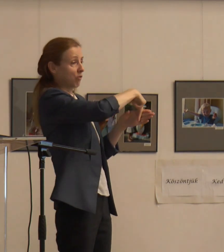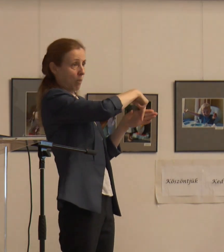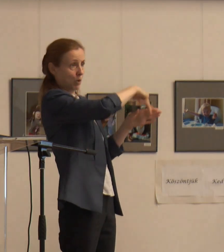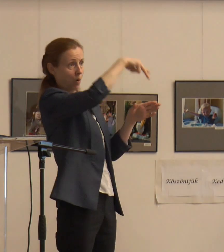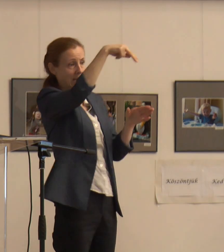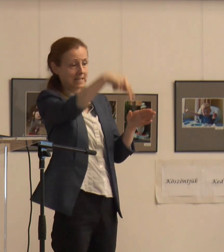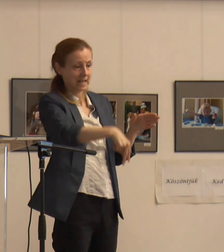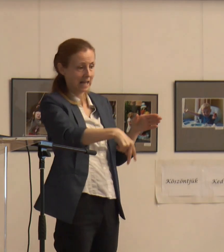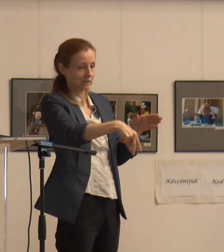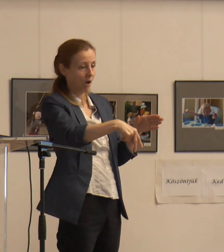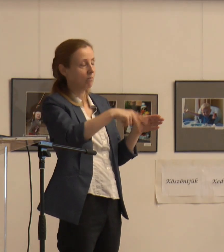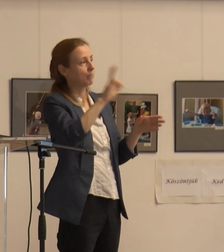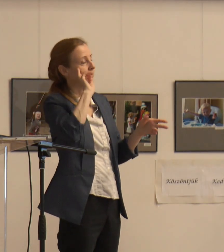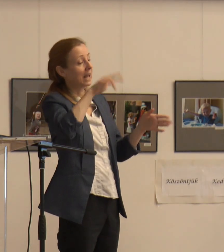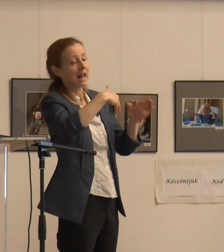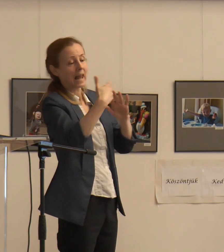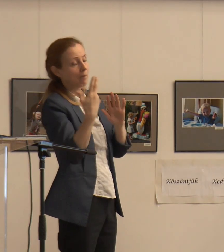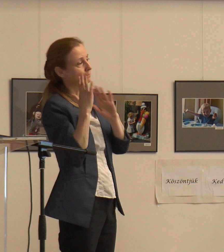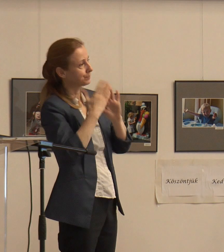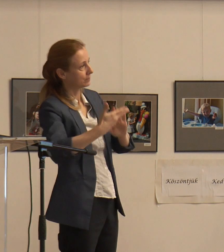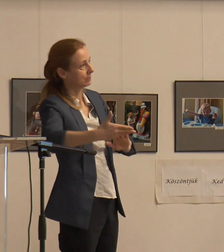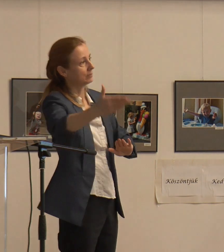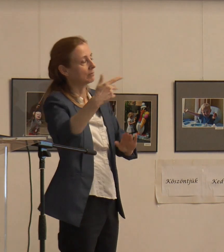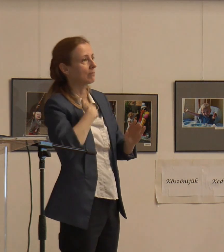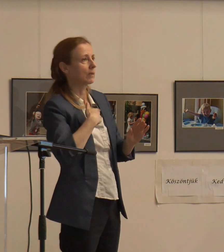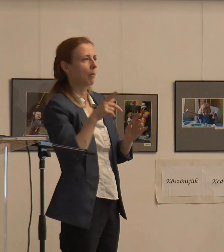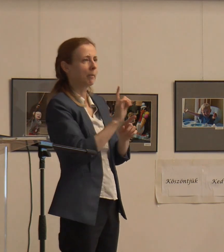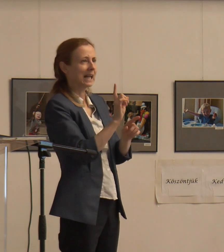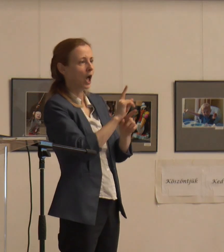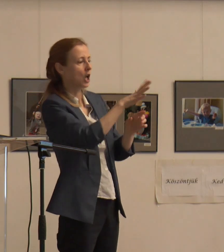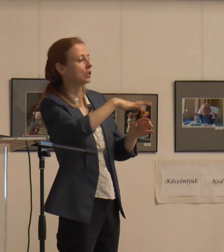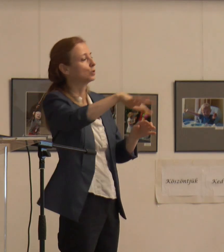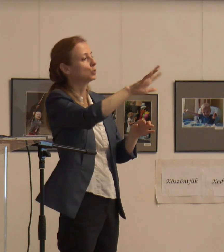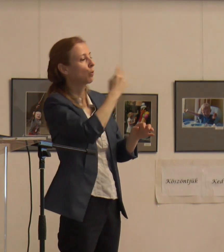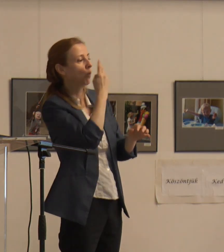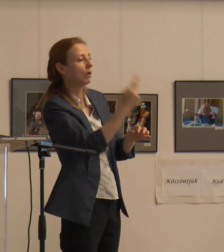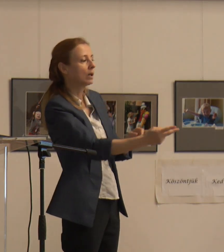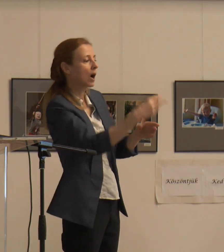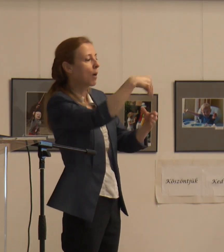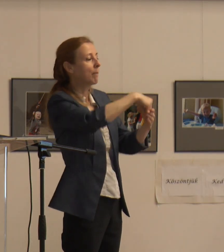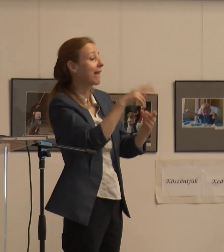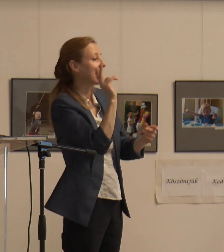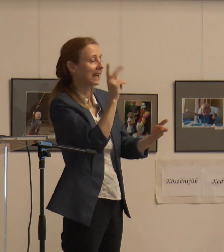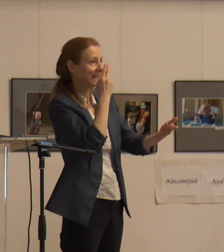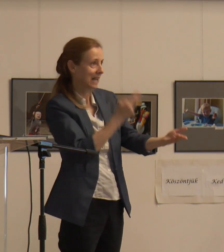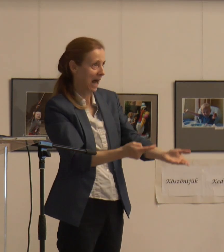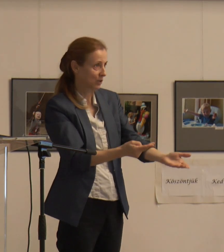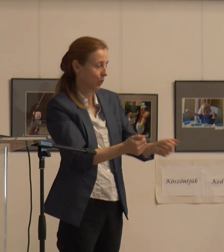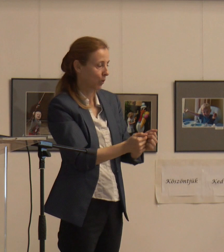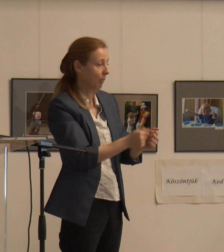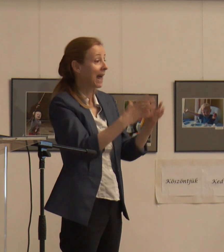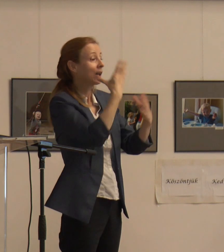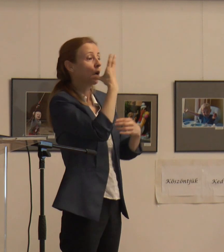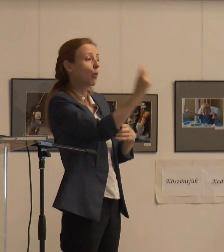leszálltam, gyepre veredtem. Egy futó pillanat a tóra mellettem, s benne kik látok meg?